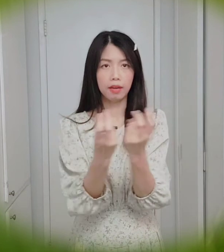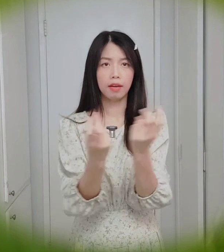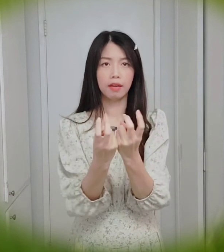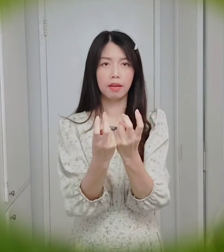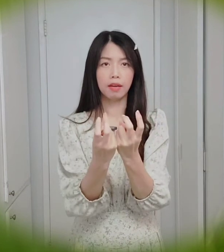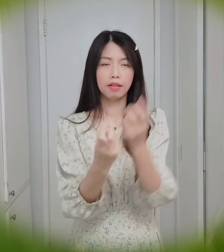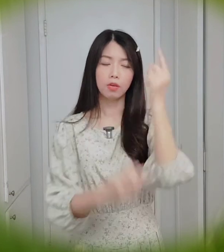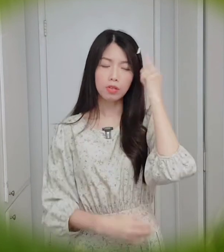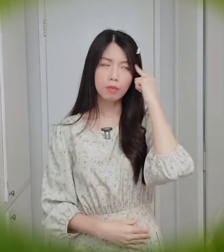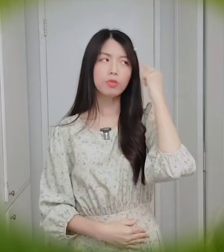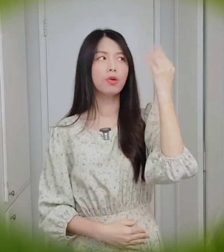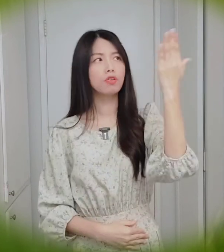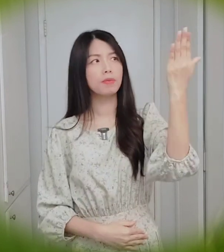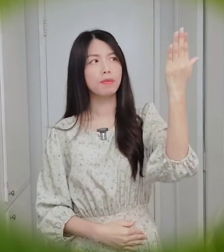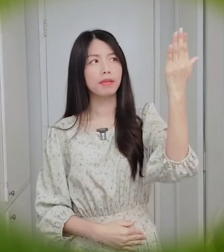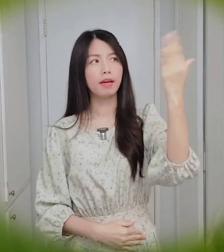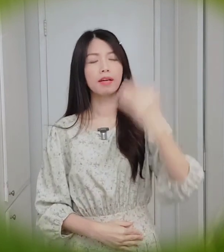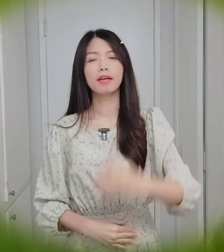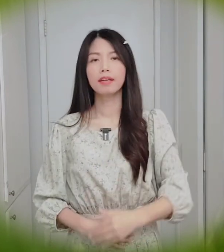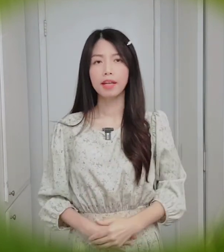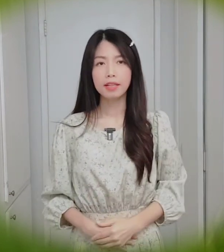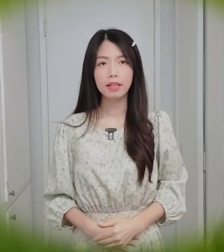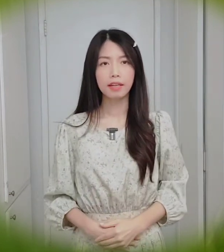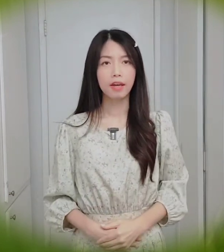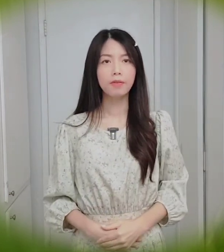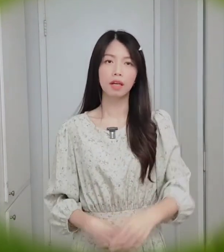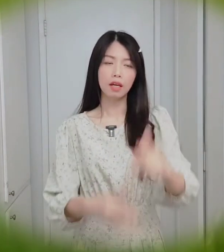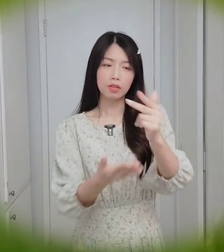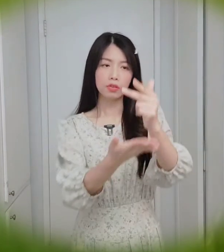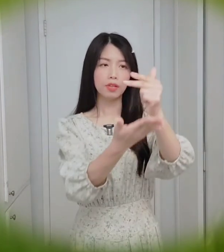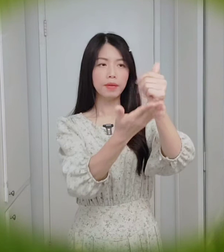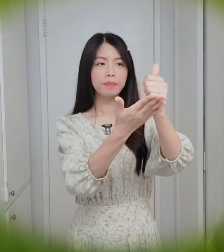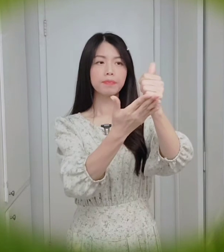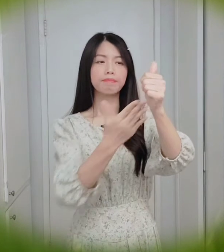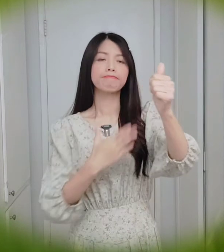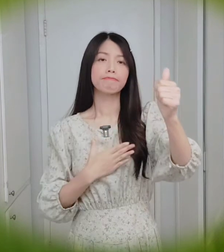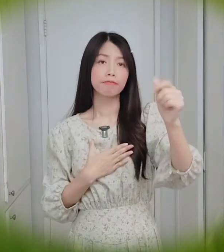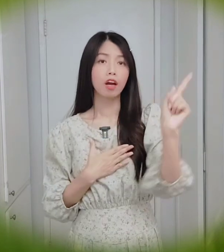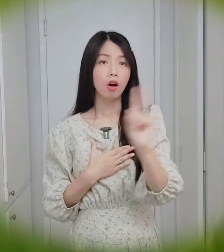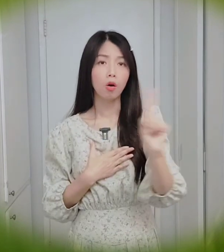어떻게, 그리고 질문수어 해주시면 됩니다. 다시 해드릴게요. 주님,